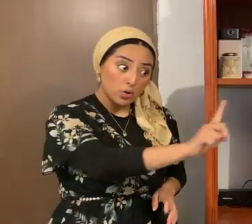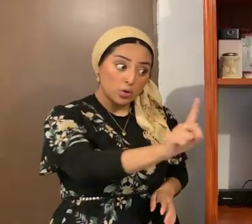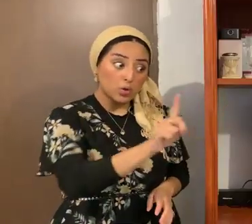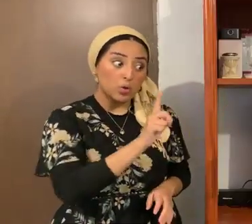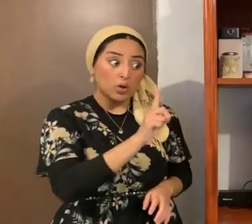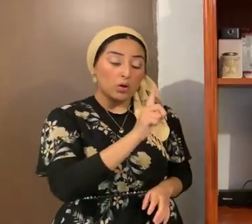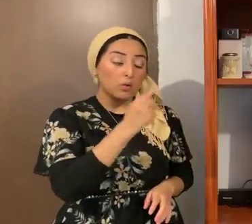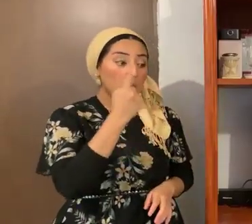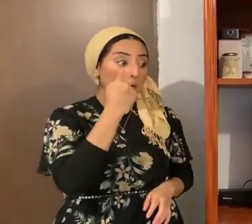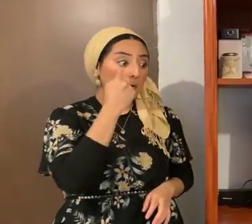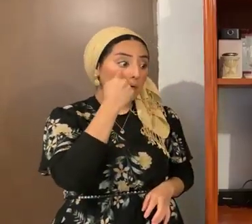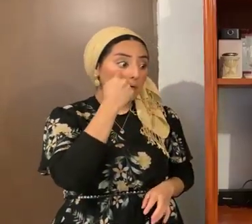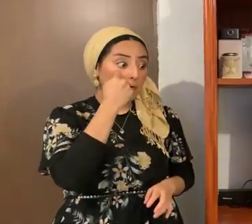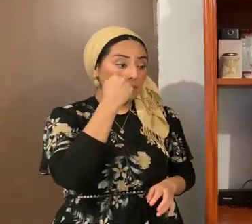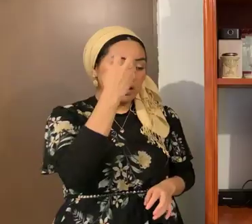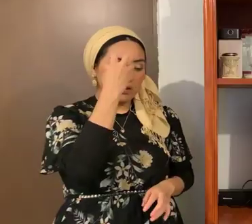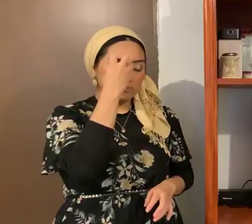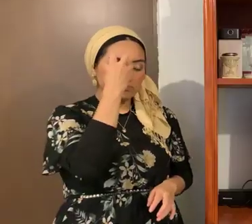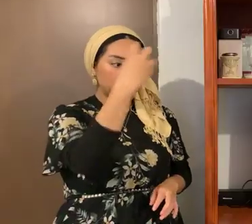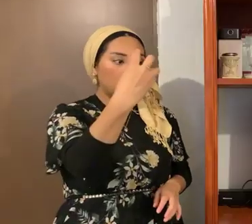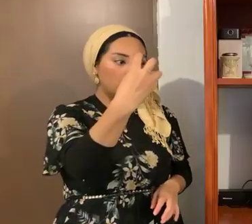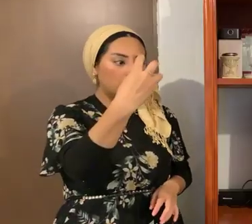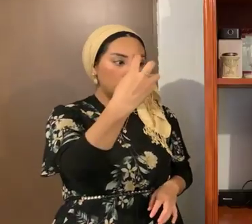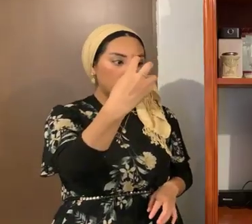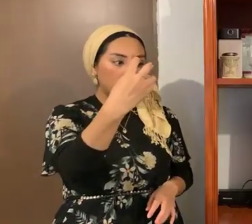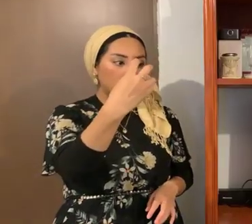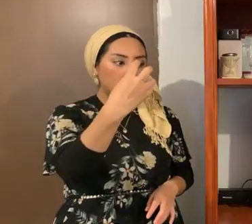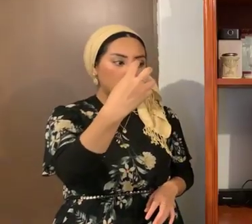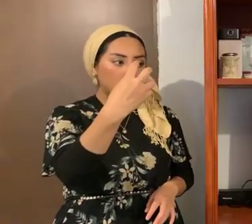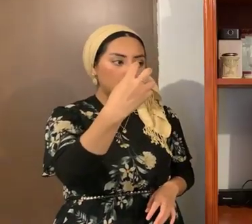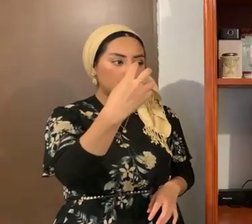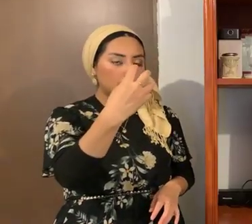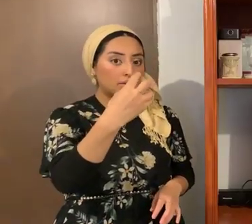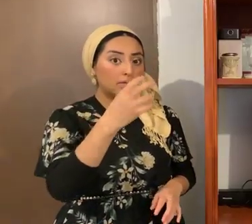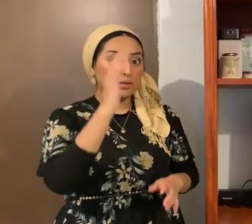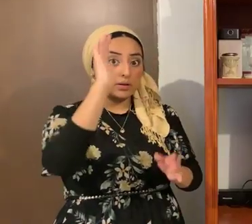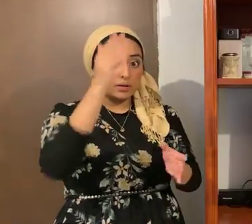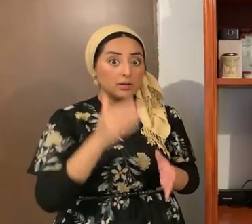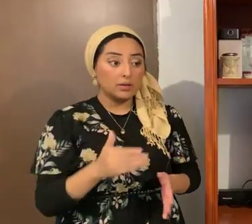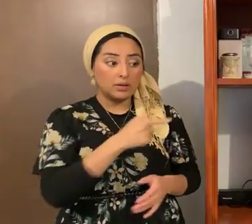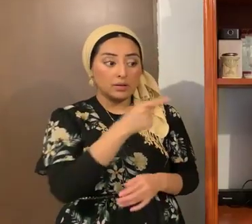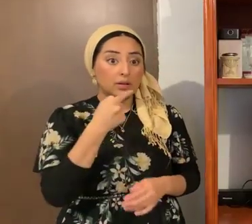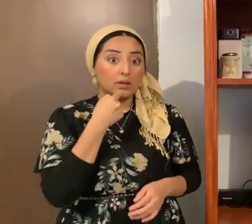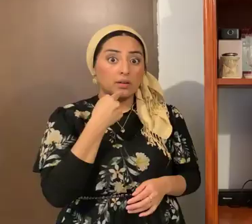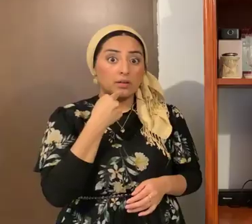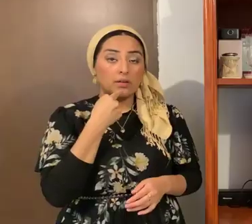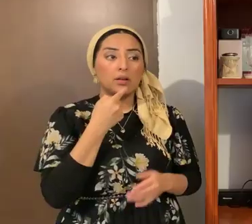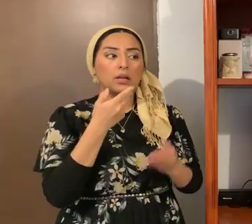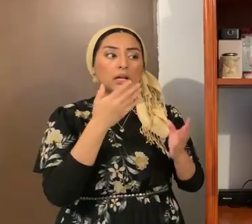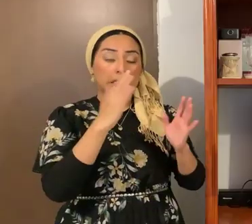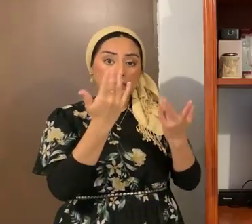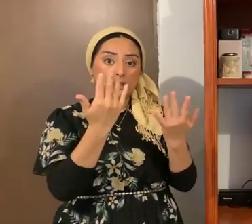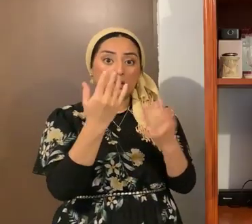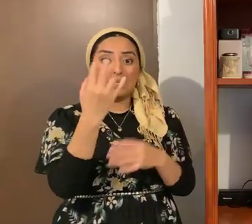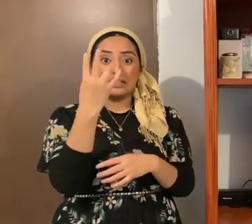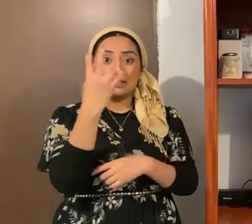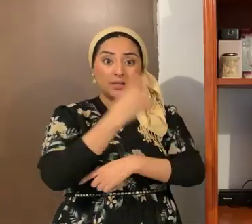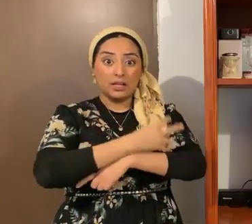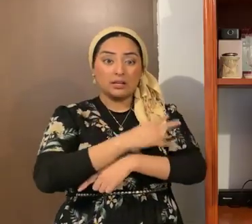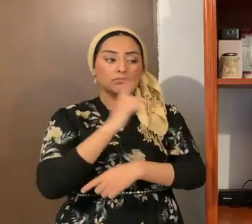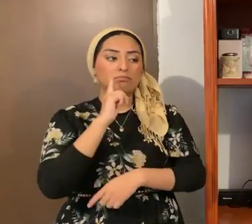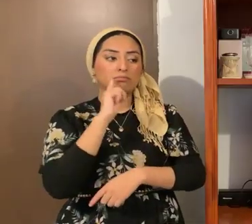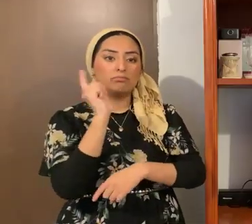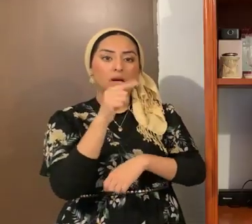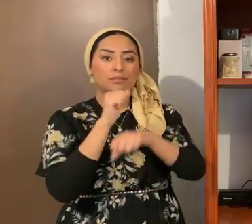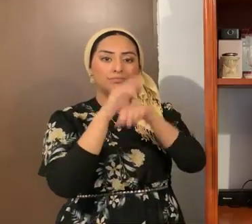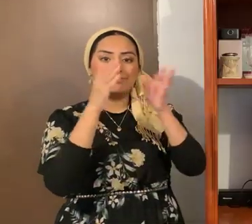el ojo derecho y ponga esta afrenta sobre todo Israel. Entonces los ancianos de Jabes le dijeron: danos 7 días para que enviemos